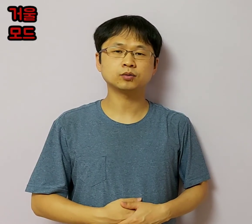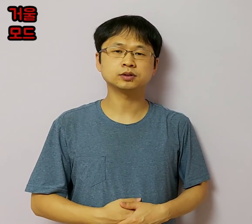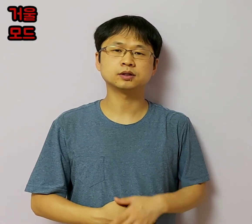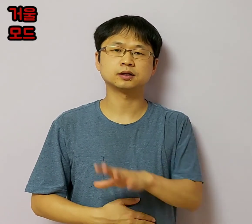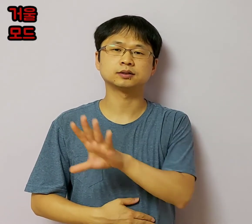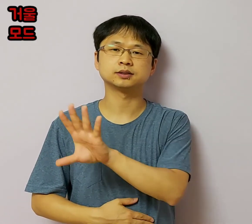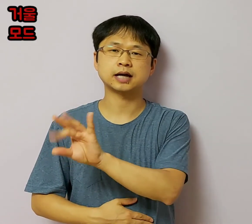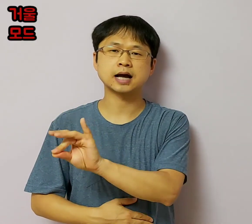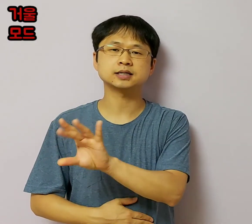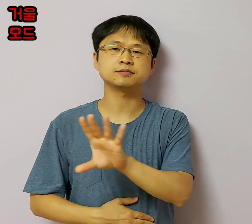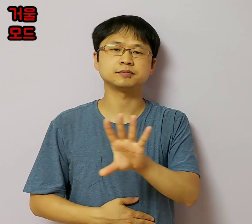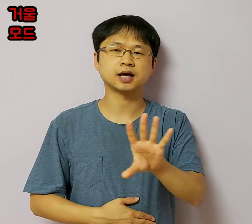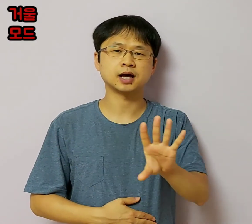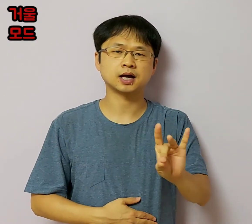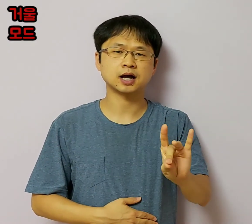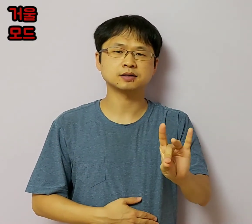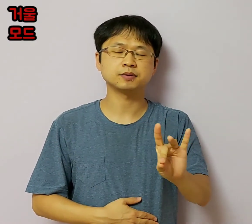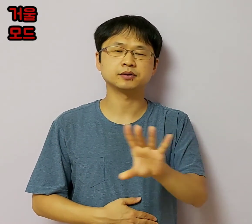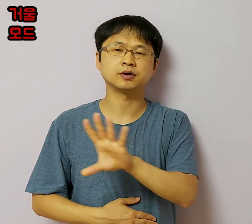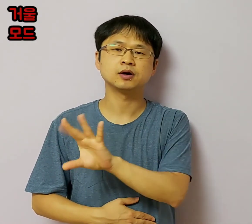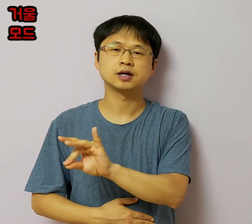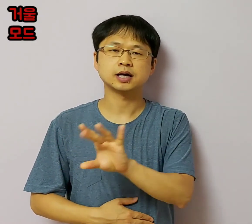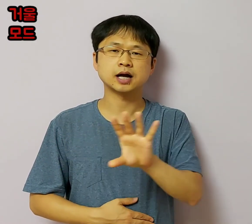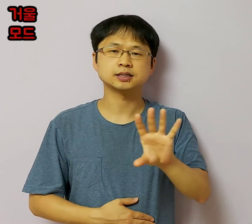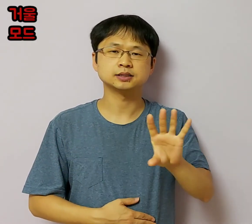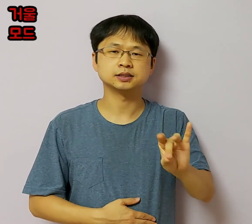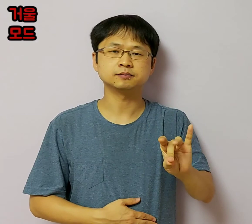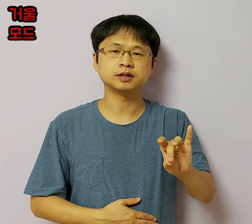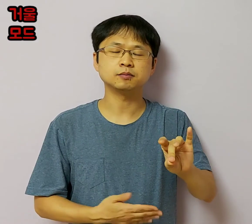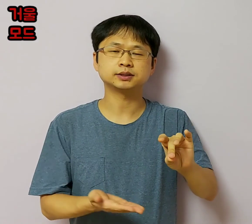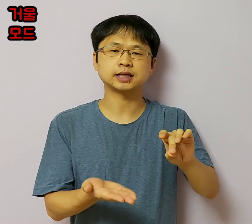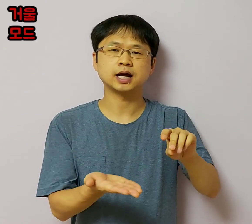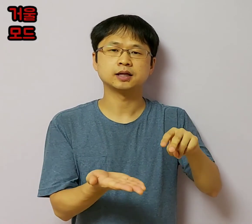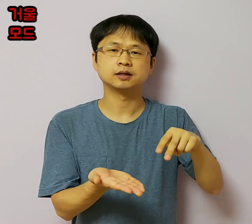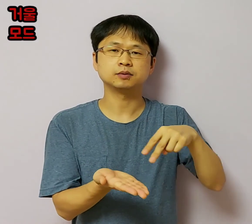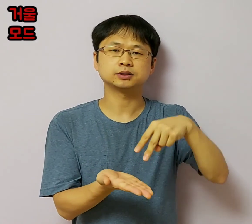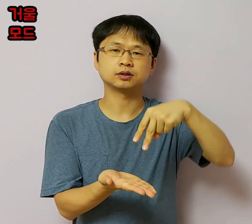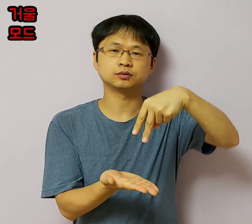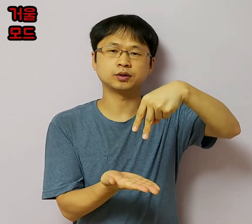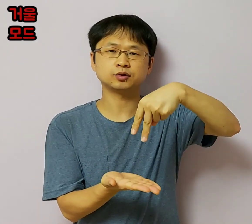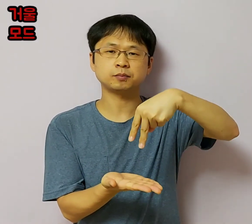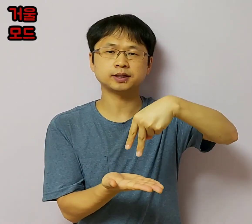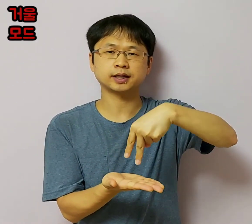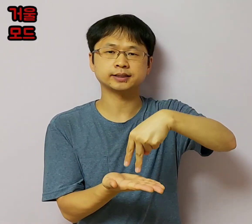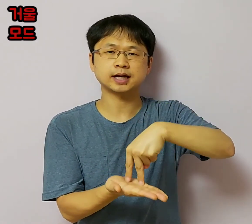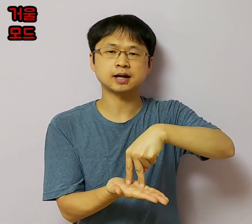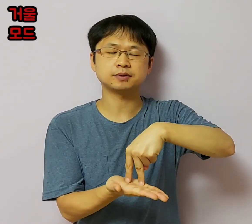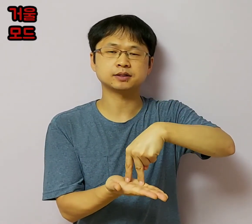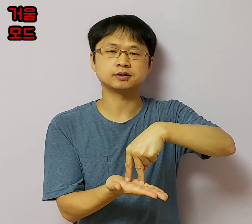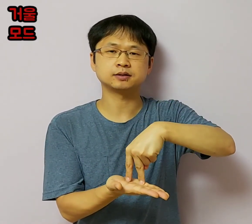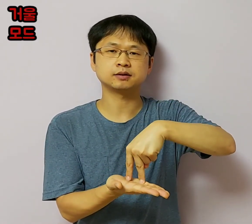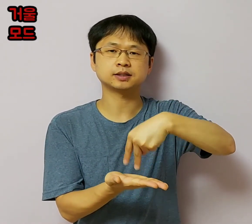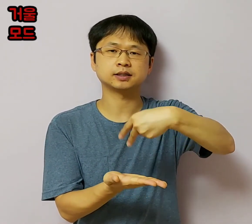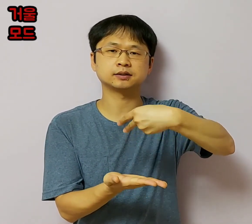때로는 하는 것은 가끔입니다. 아까 가끔 배웠네요. 가끔 넘어지다는 왼손바닥에 사람이 서 있는